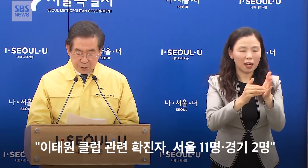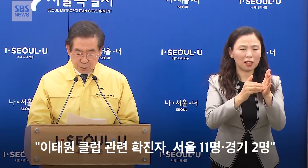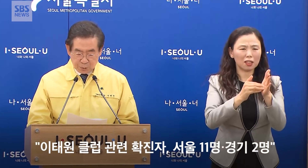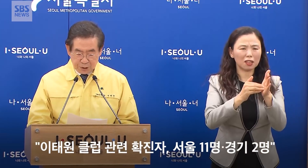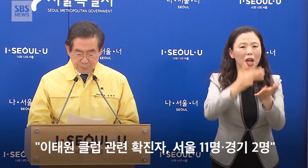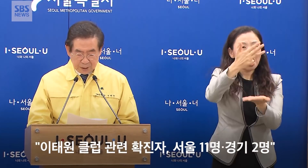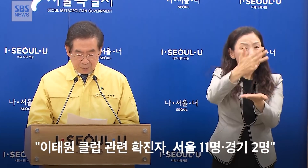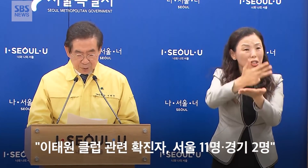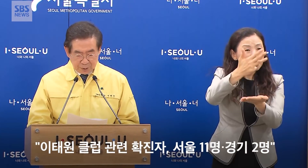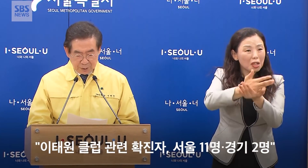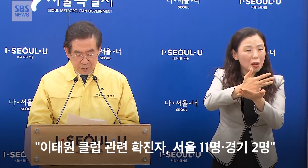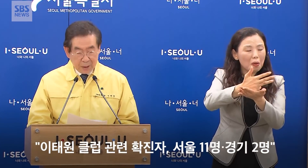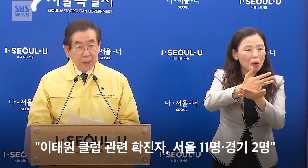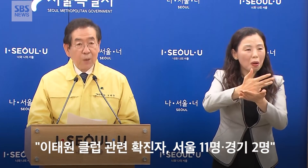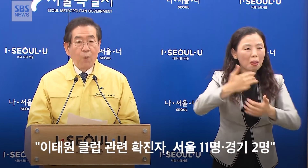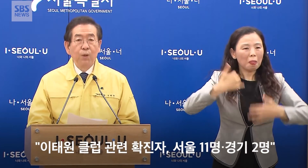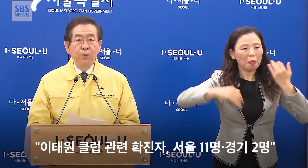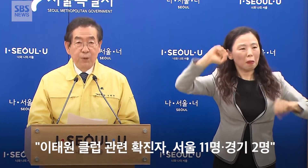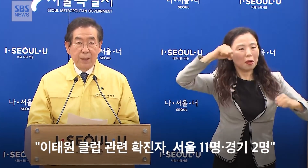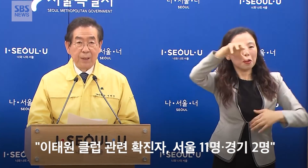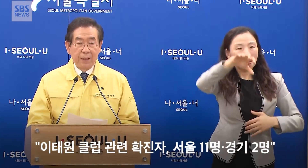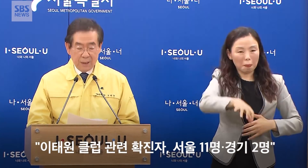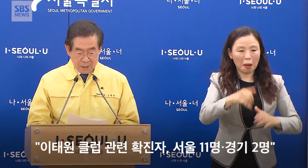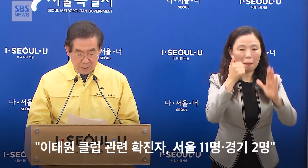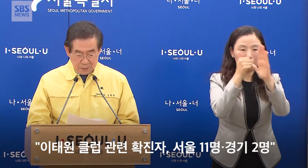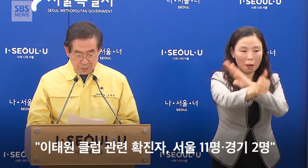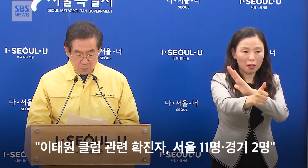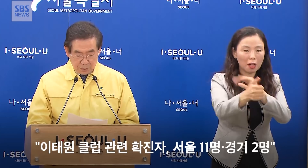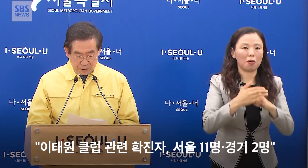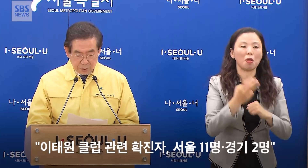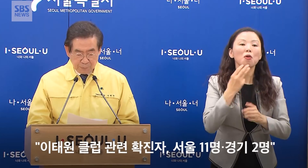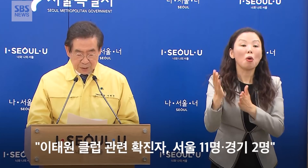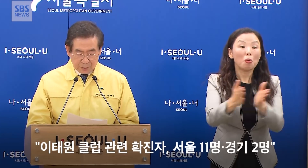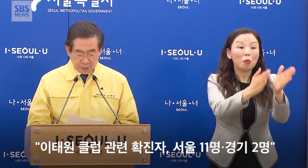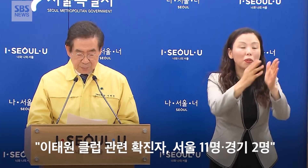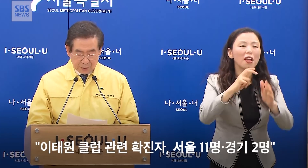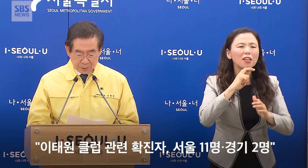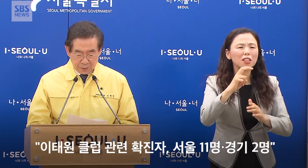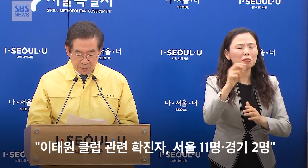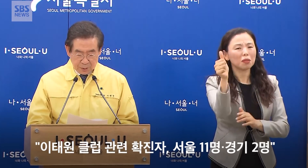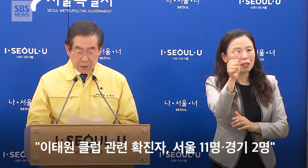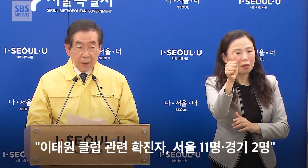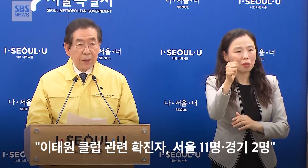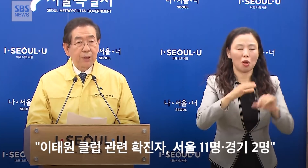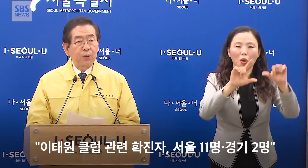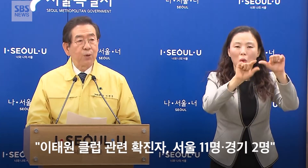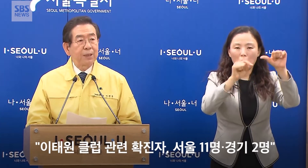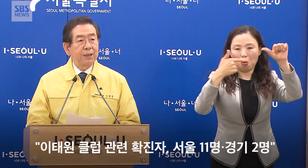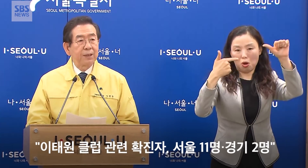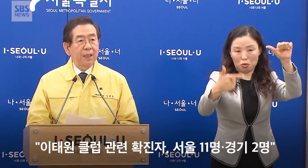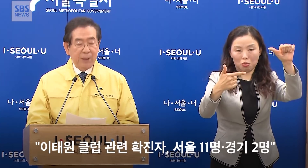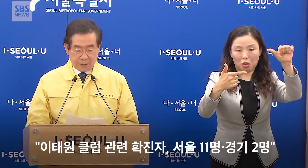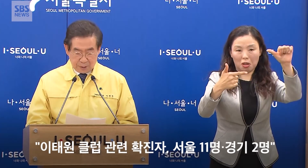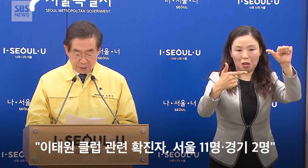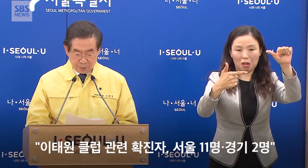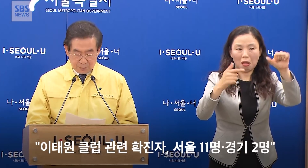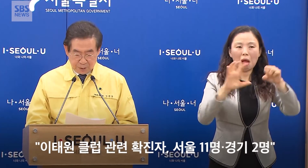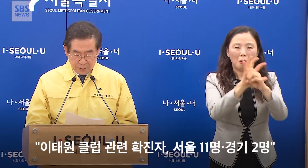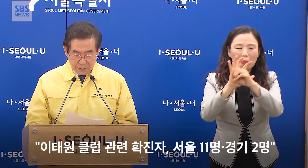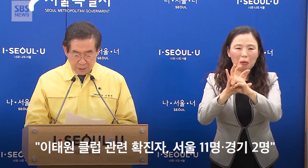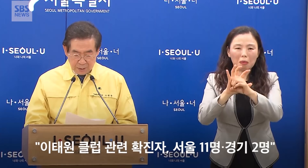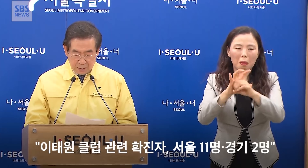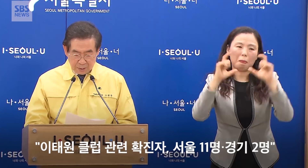용인시 거주 20대 남성이 5162 양성 판정을 받아서 최초의 확진 자 가 발생